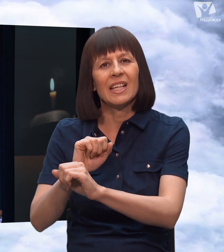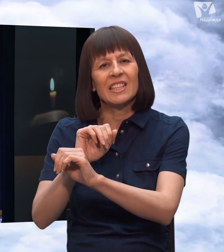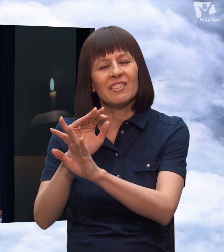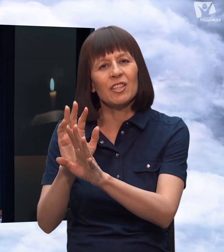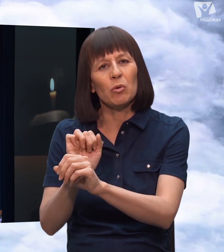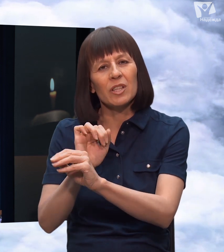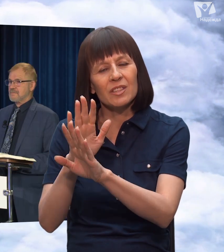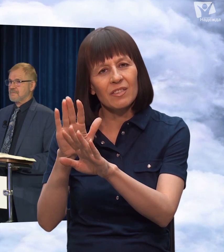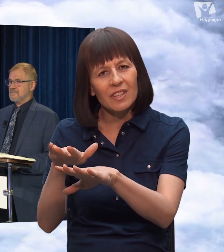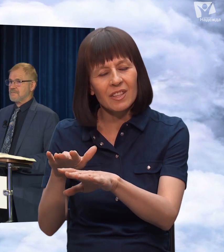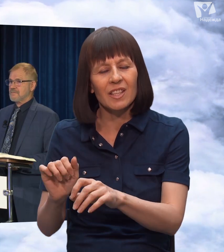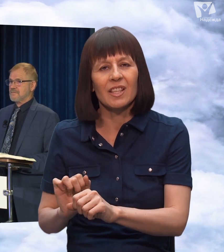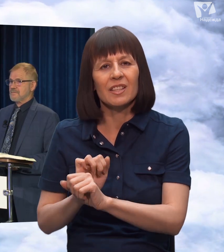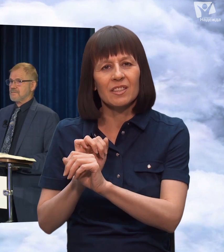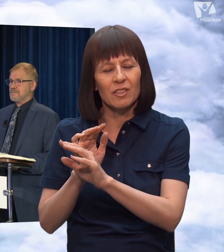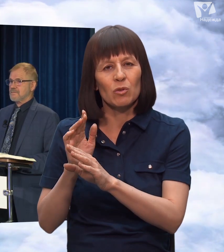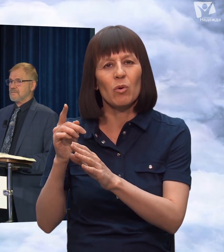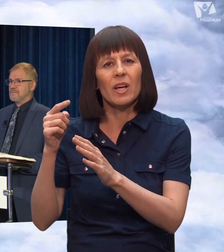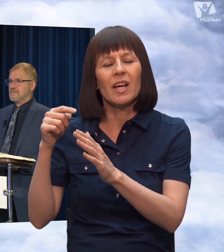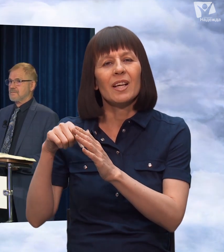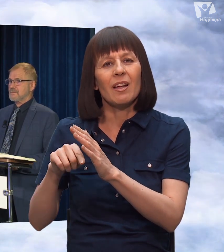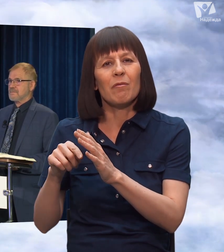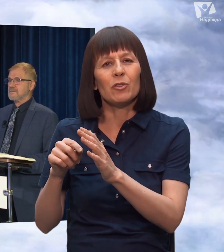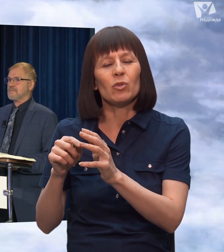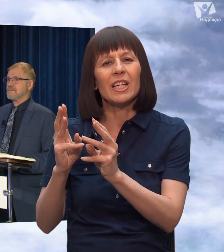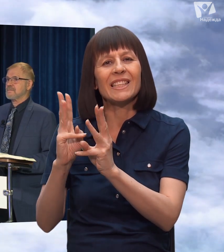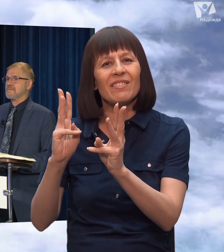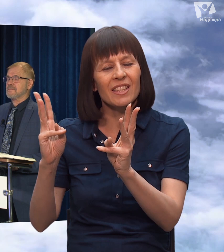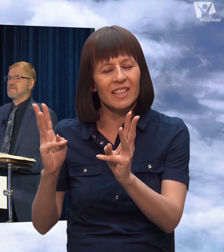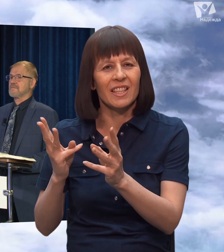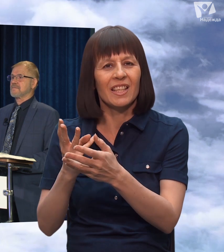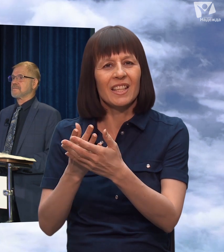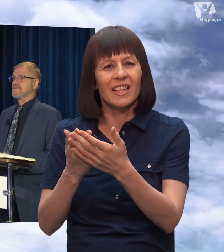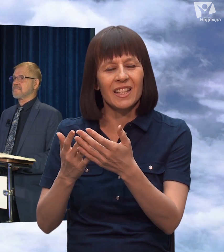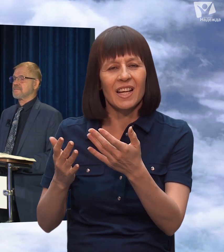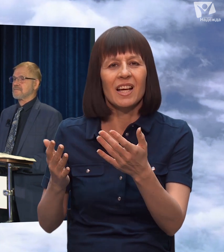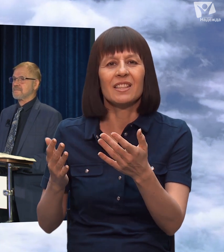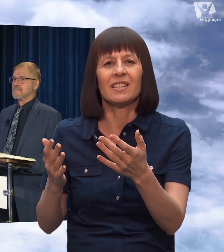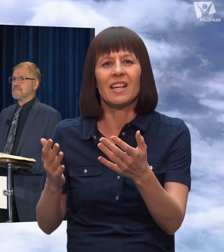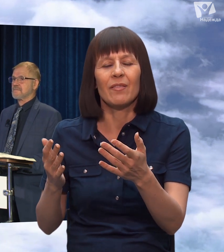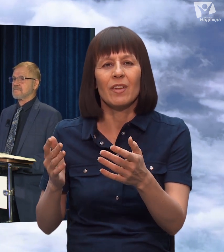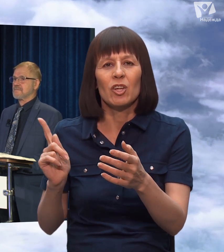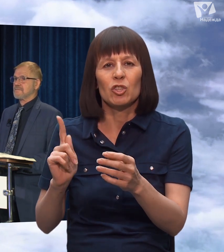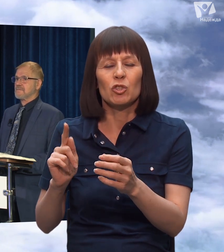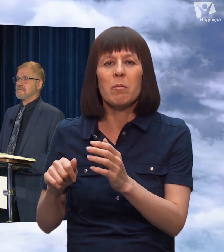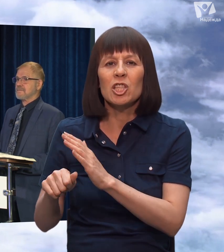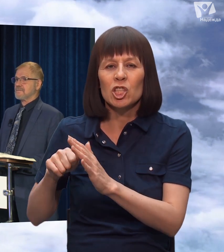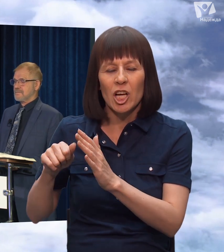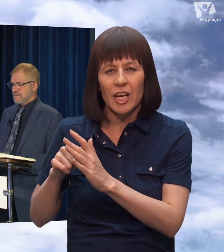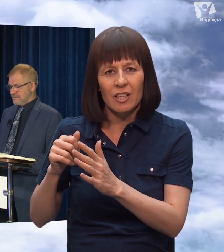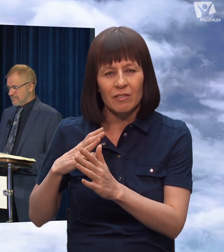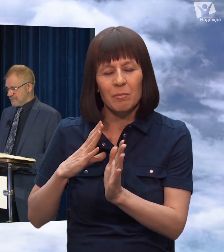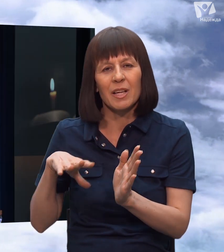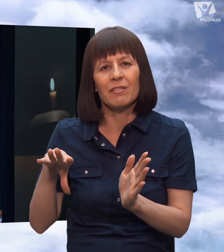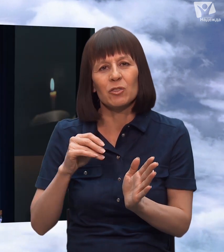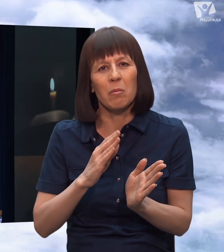перри посвящение это вопрос освещения храма после был поклон ства здесь конечно очень много всего чтобы вот этот механизм